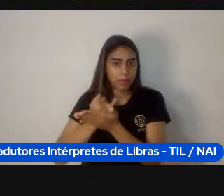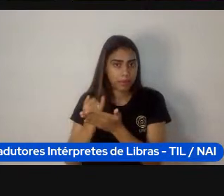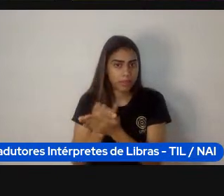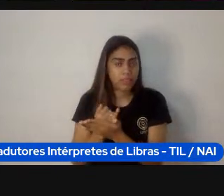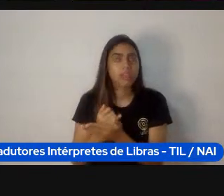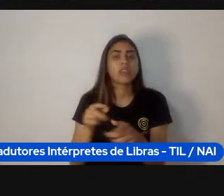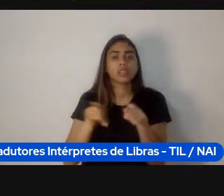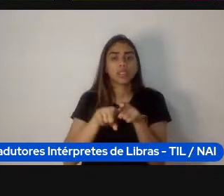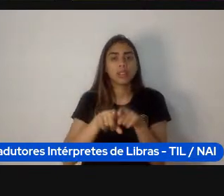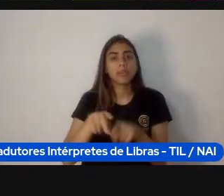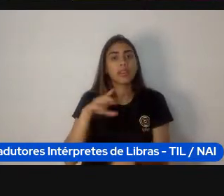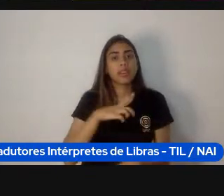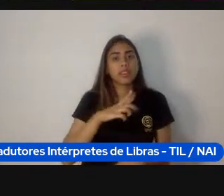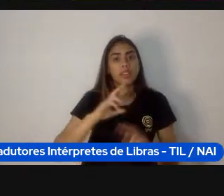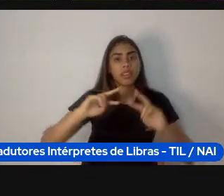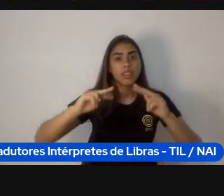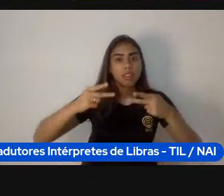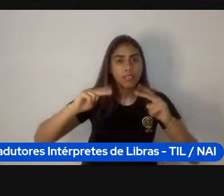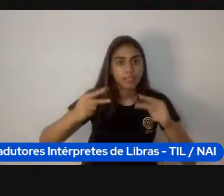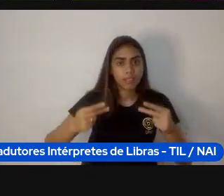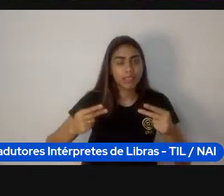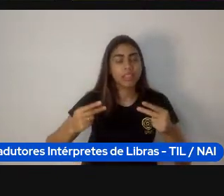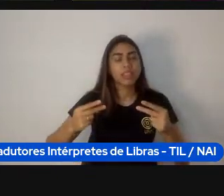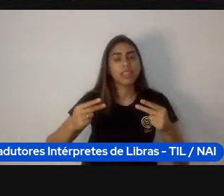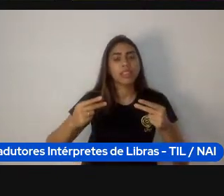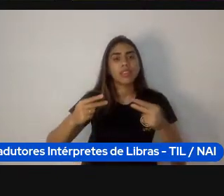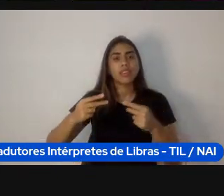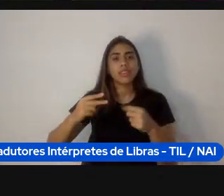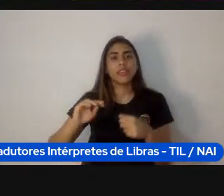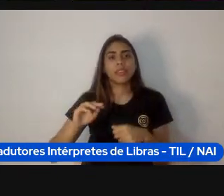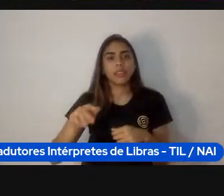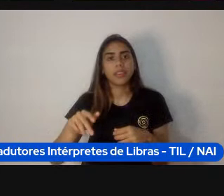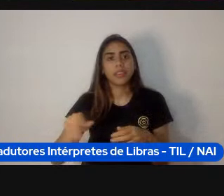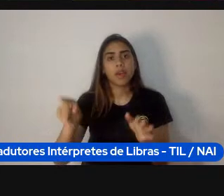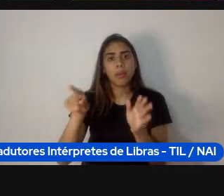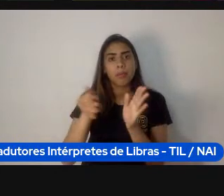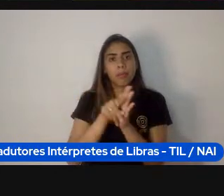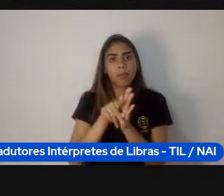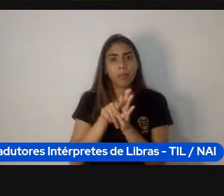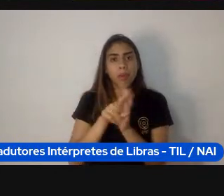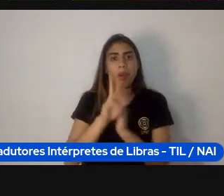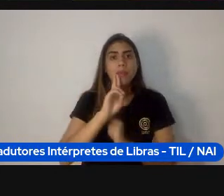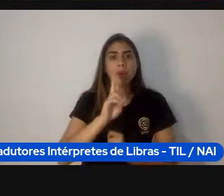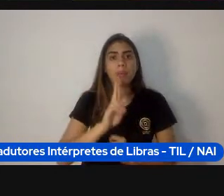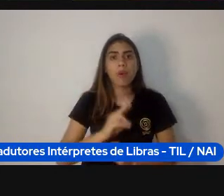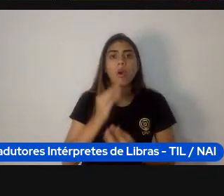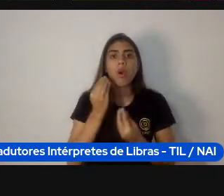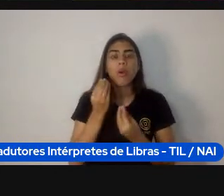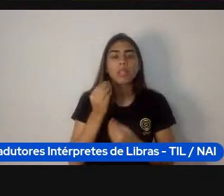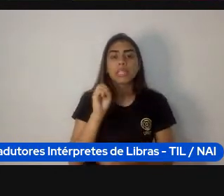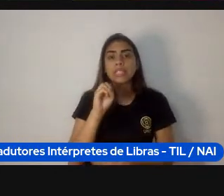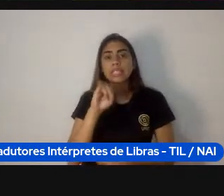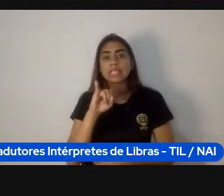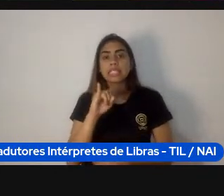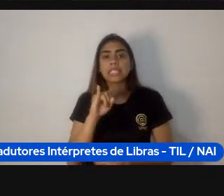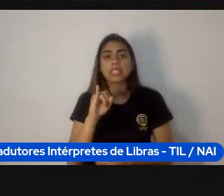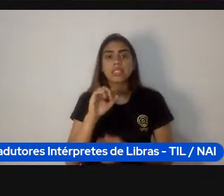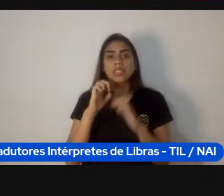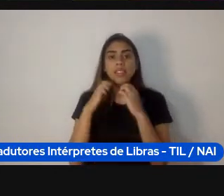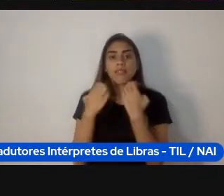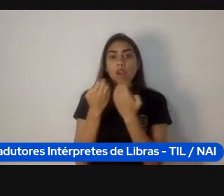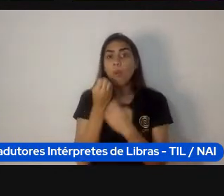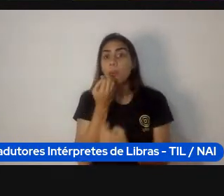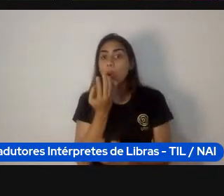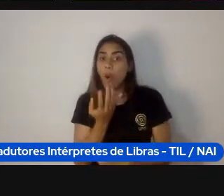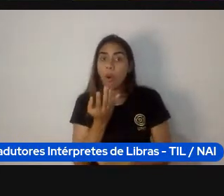dos eventos que nós realizamos e também, né, poder melhorar para eventos futuros. É isso, muito